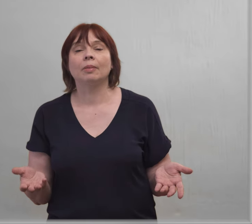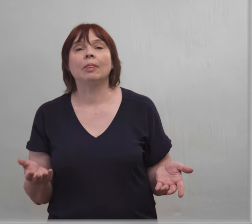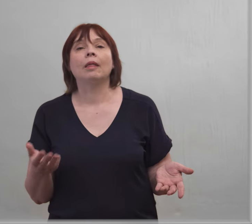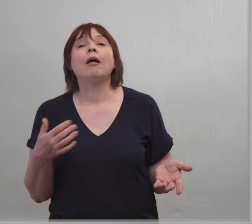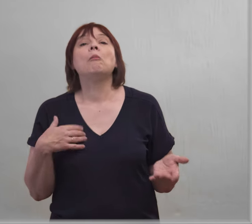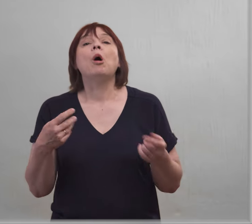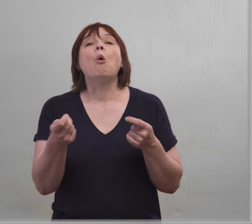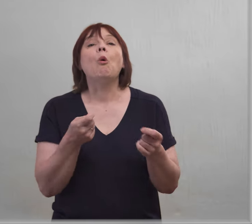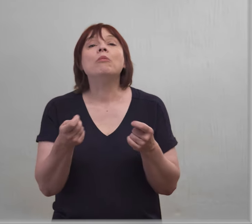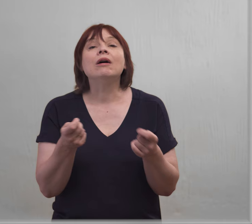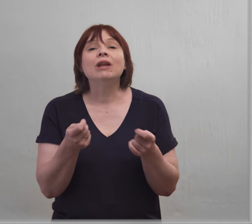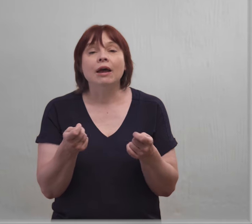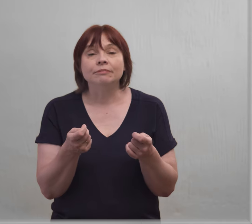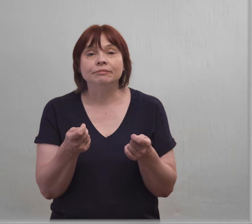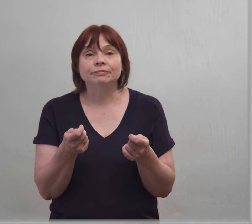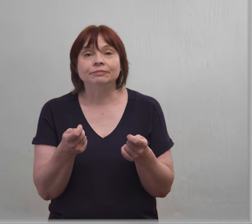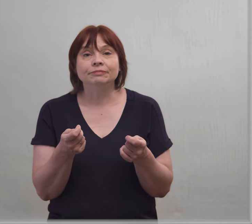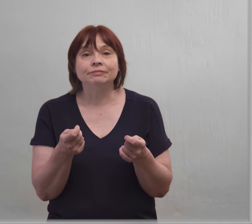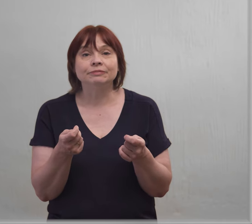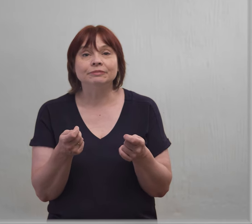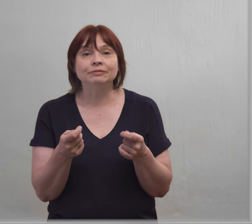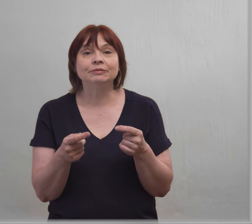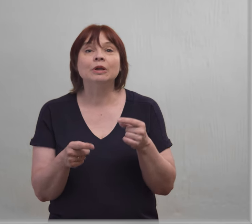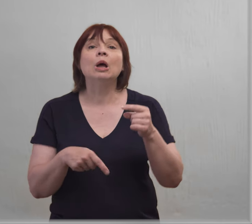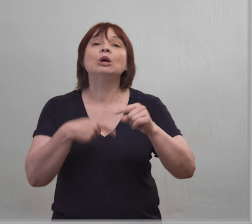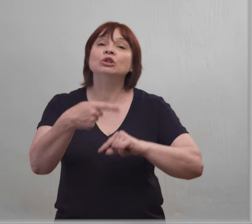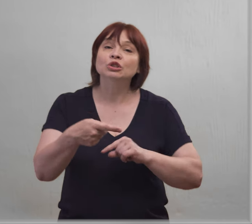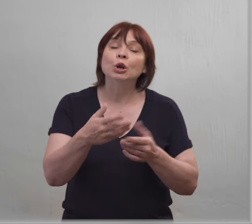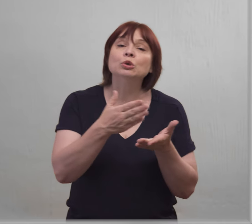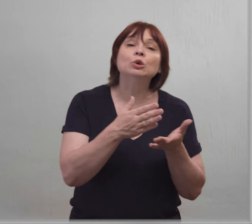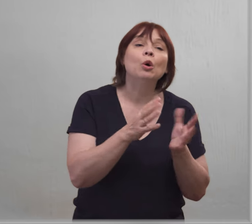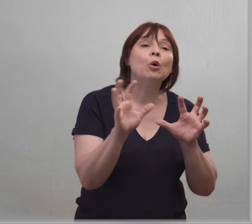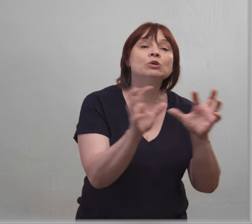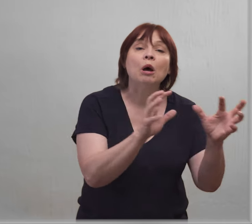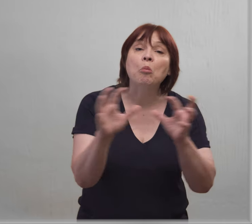Мы управляем через служение.